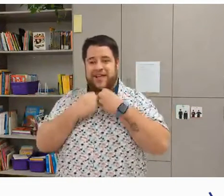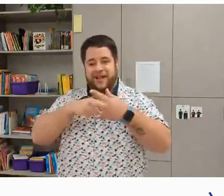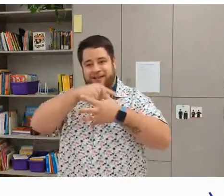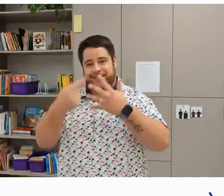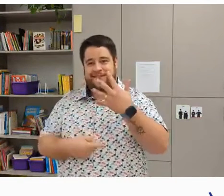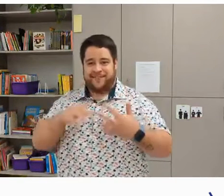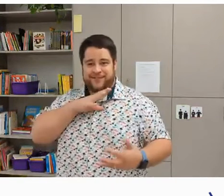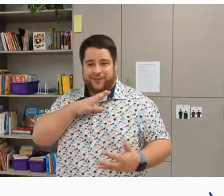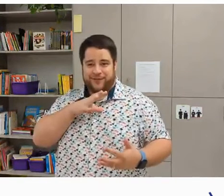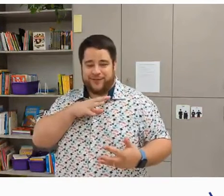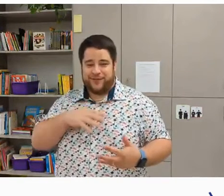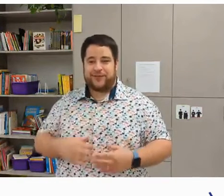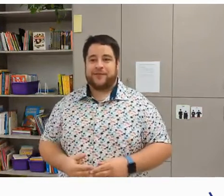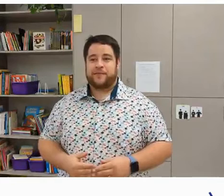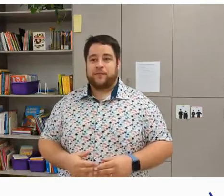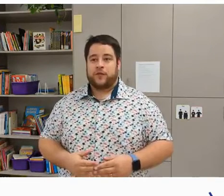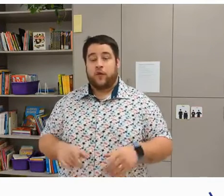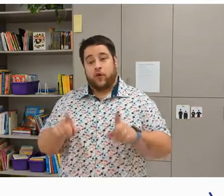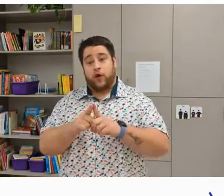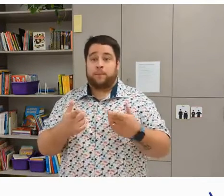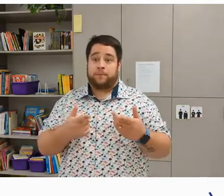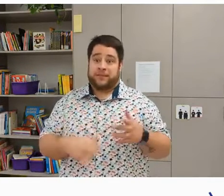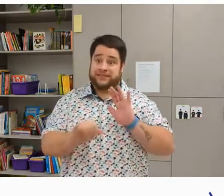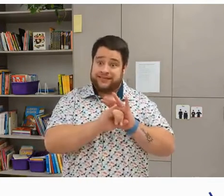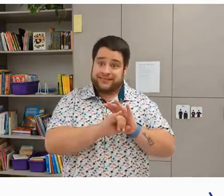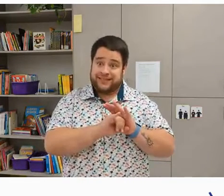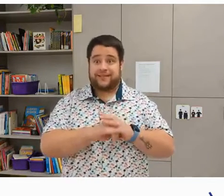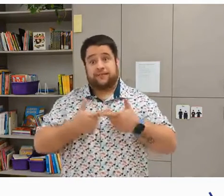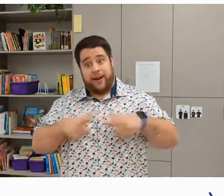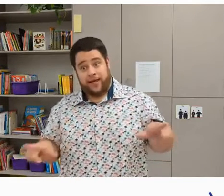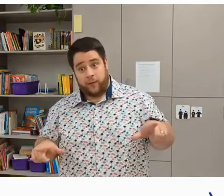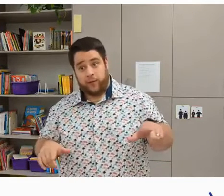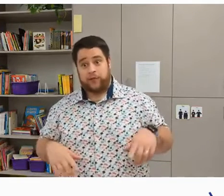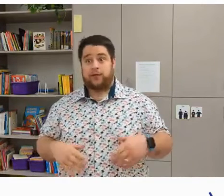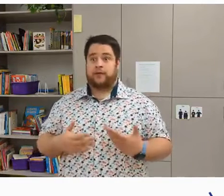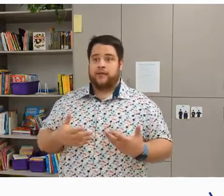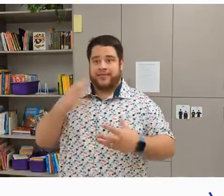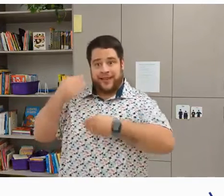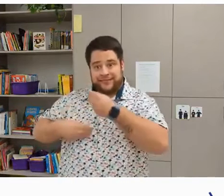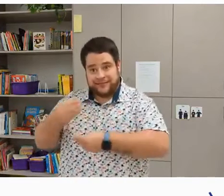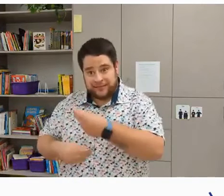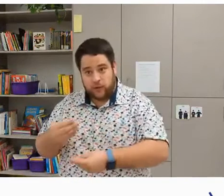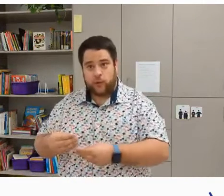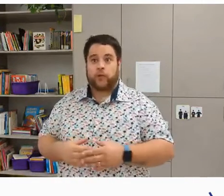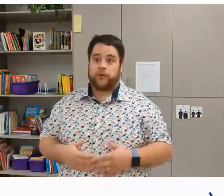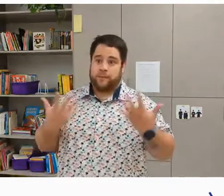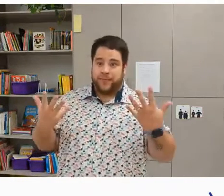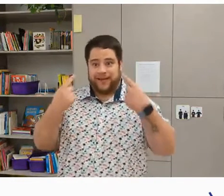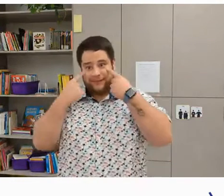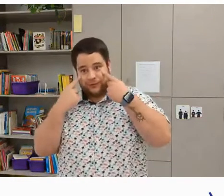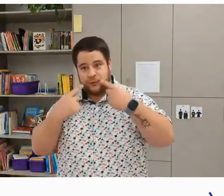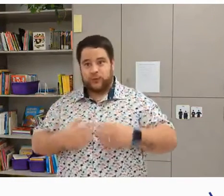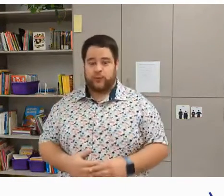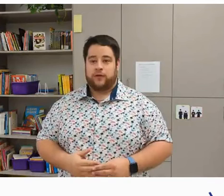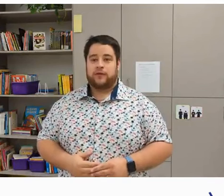vous disiez, la langue, la transmission, les mains, les yeux. Alors, partout dans le monde, on